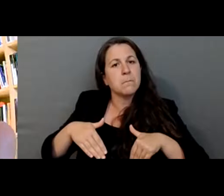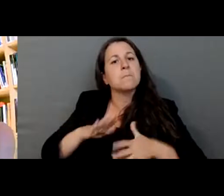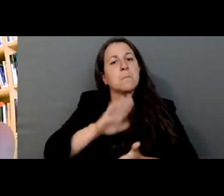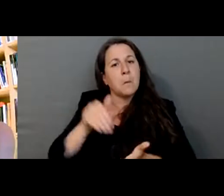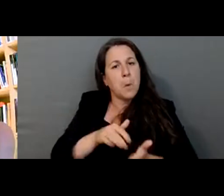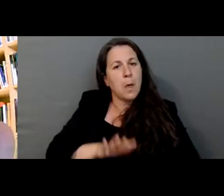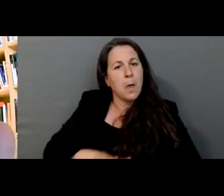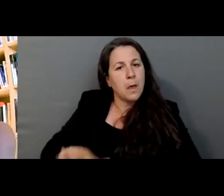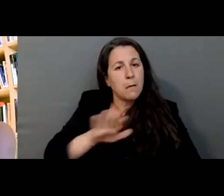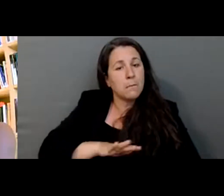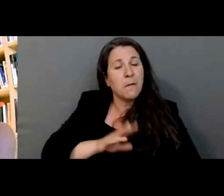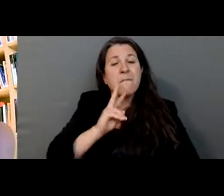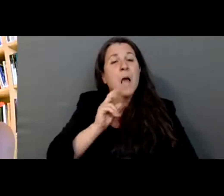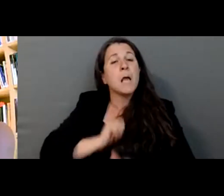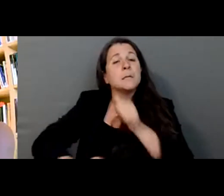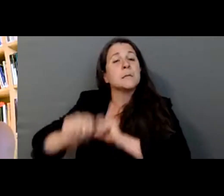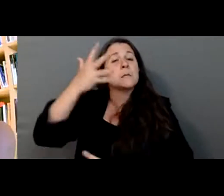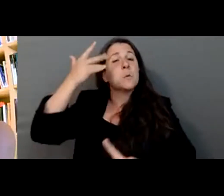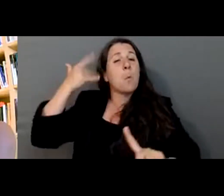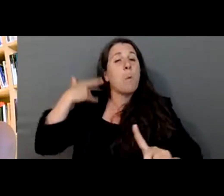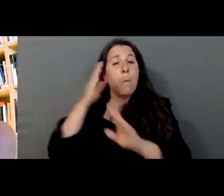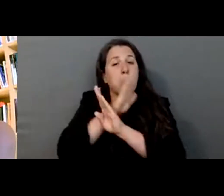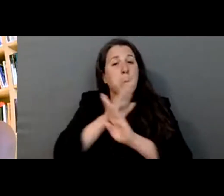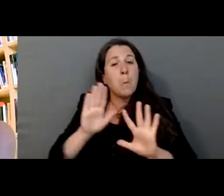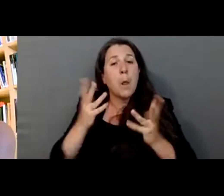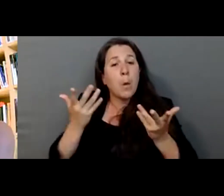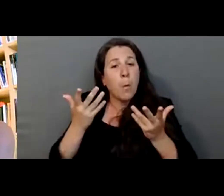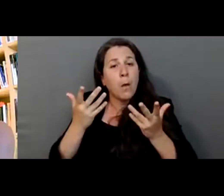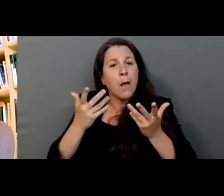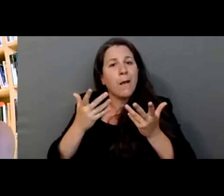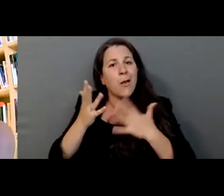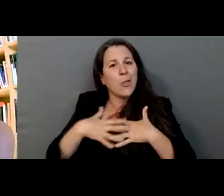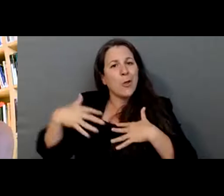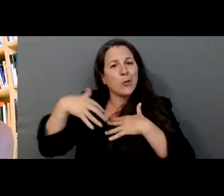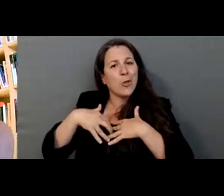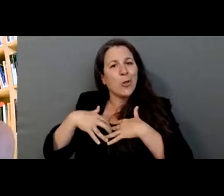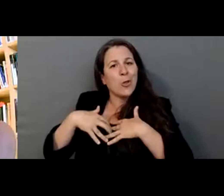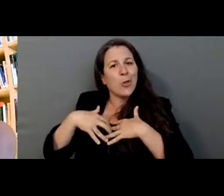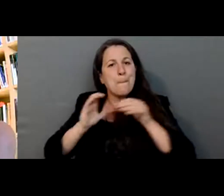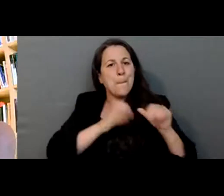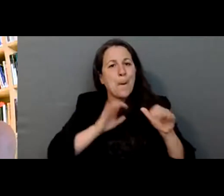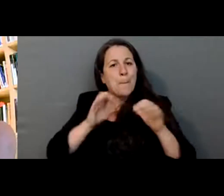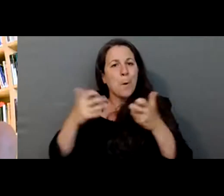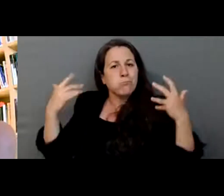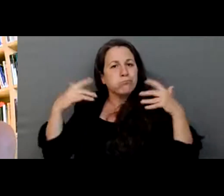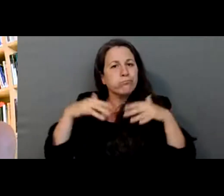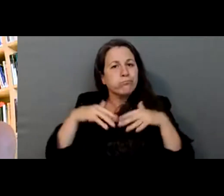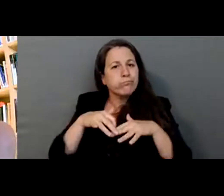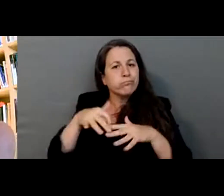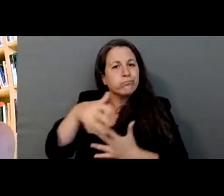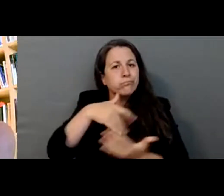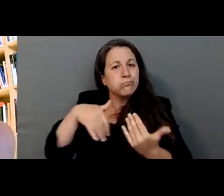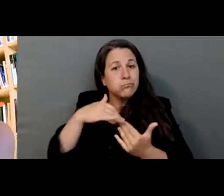est historiquement connu comme un lieu de rassemblement pour de nombreuses Premières Nations et également aujourd'hui une population